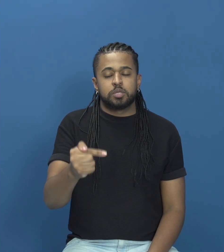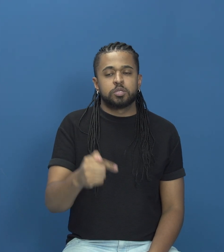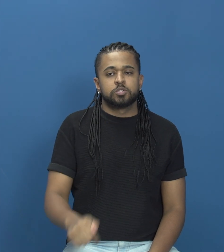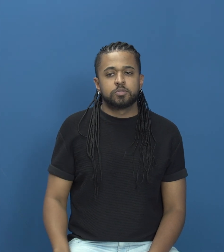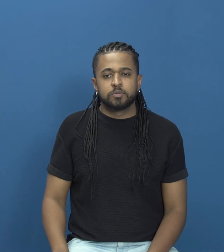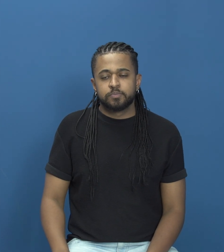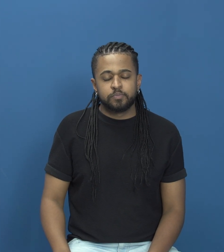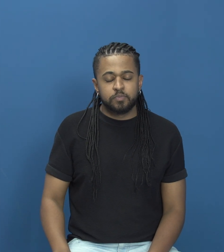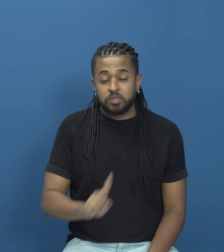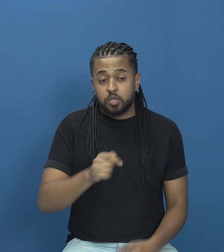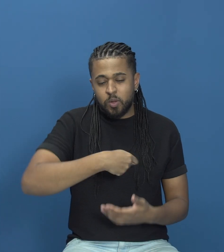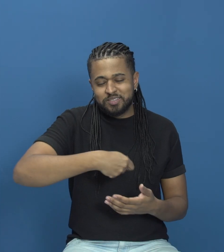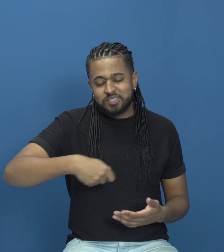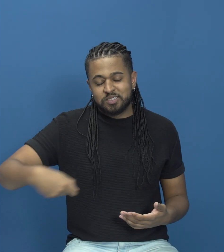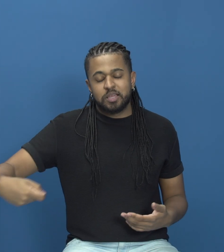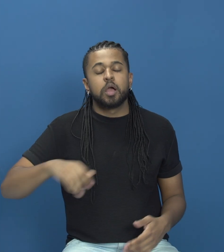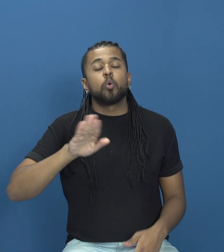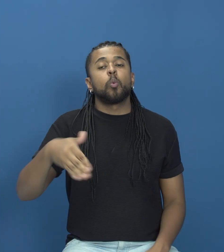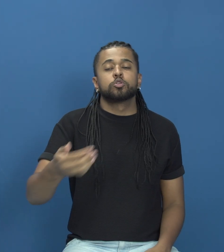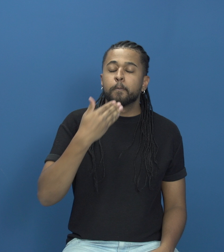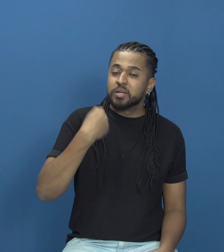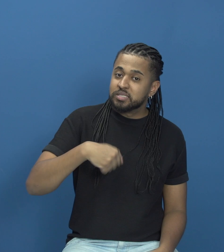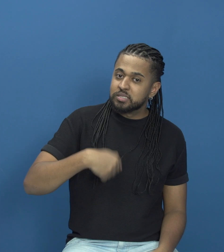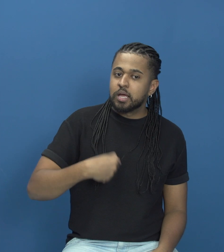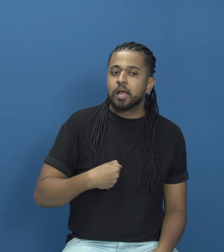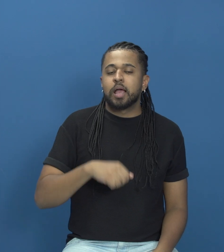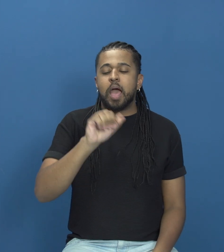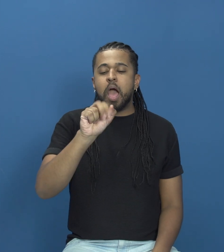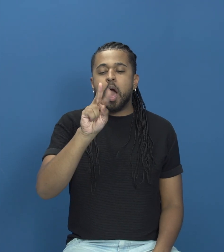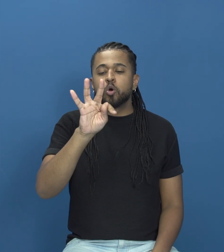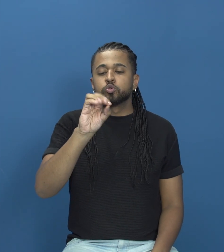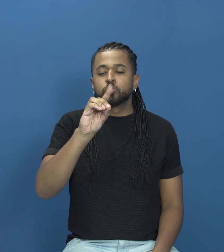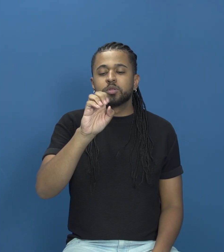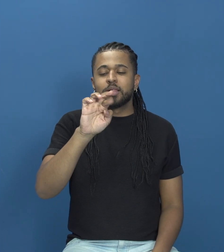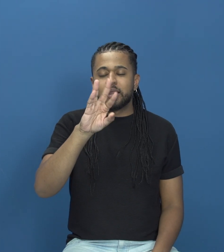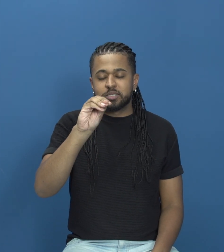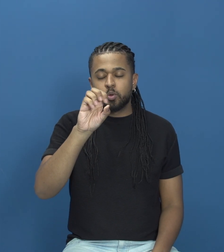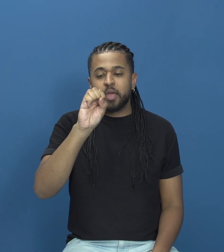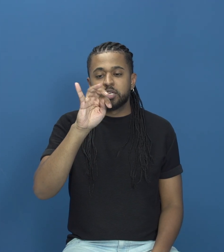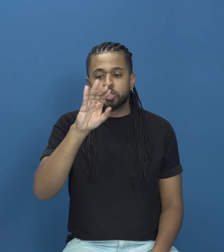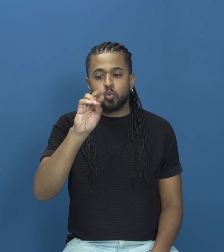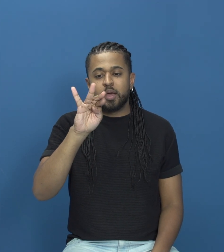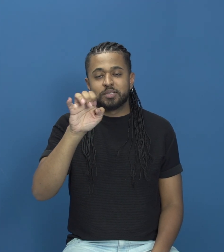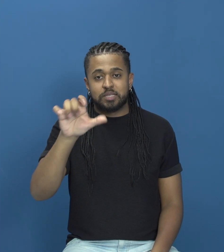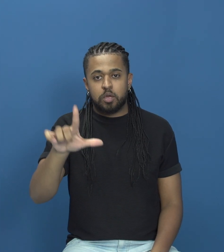14.2.7. Não assinar, quanto for o caso, a autodeclaração étnico-racial.